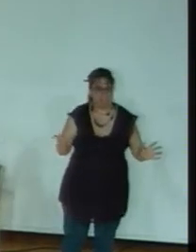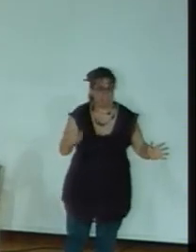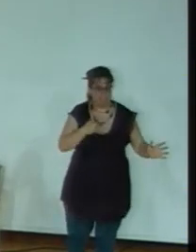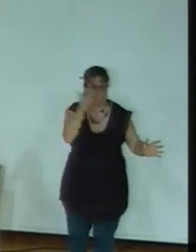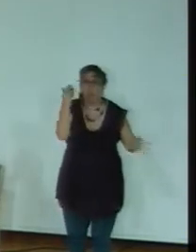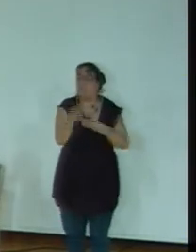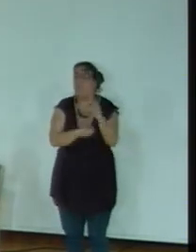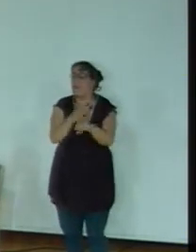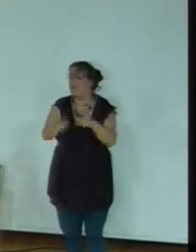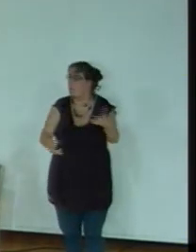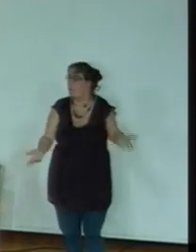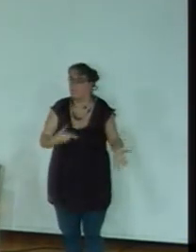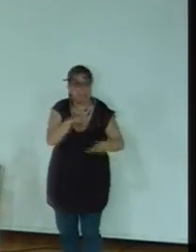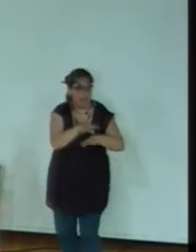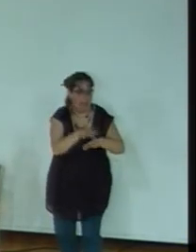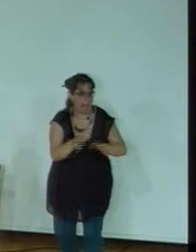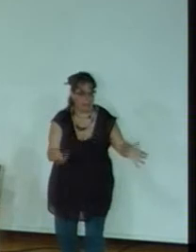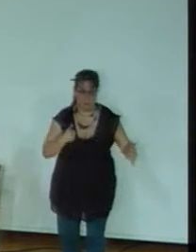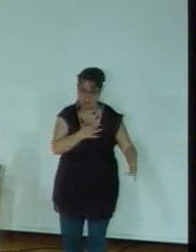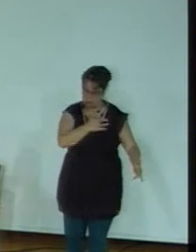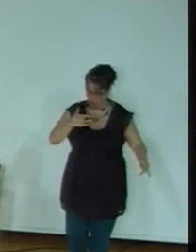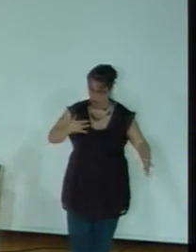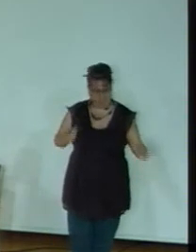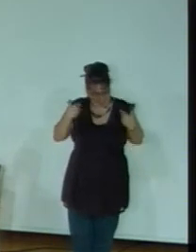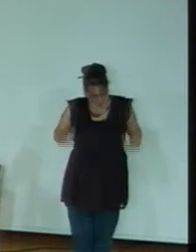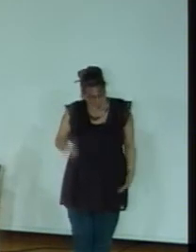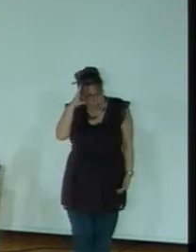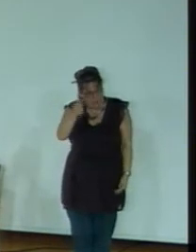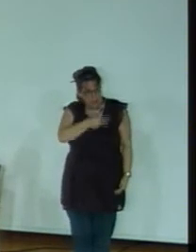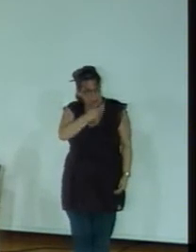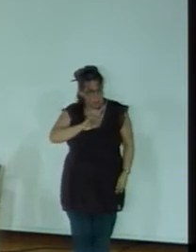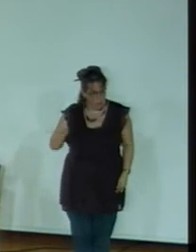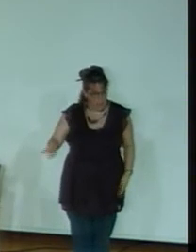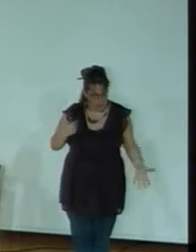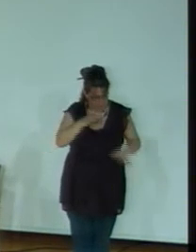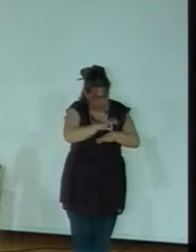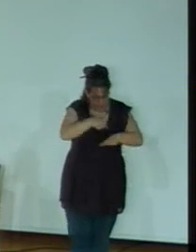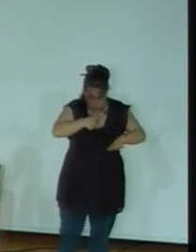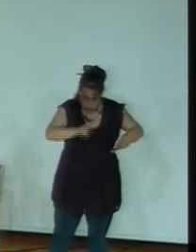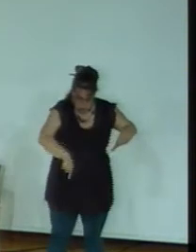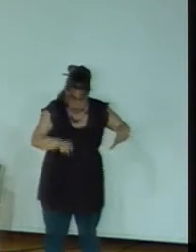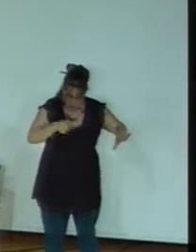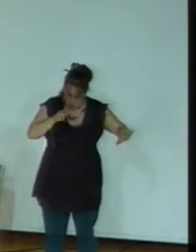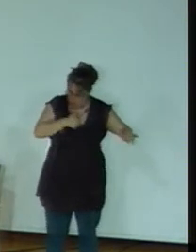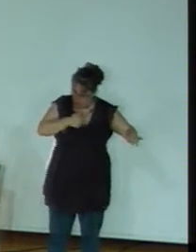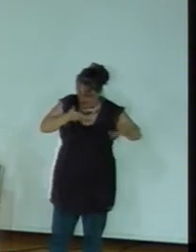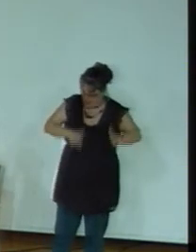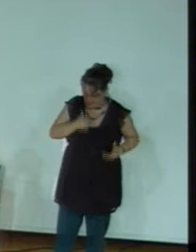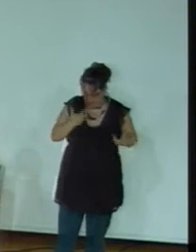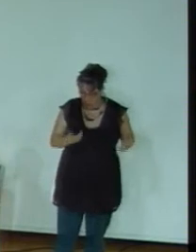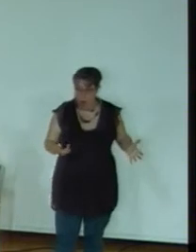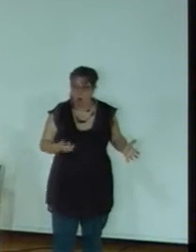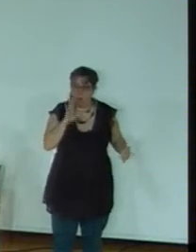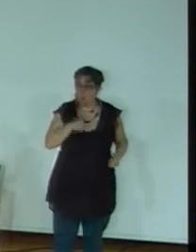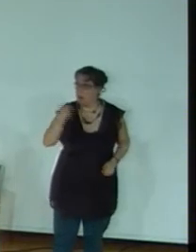malade, on a des fois à prendre des décisions concernant sa propre santé, alors qu'on n'est pas médecin, qu'on est pourtant le premier concerné. C'est difficile. Qu'est-ce qu'on fait dans ce cas-là ? Ben, on demande aux